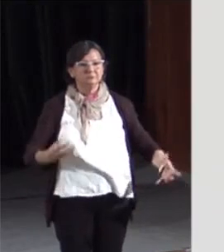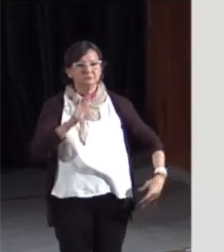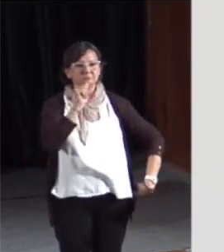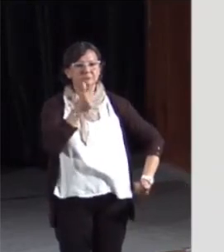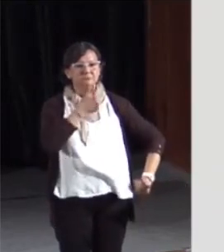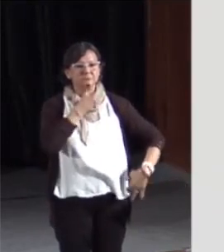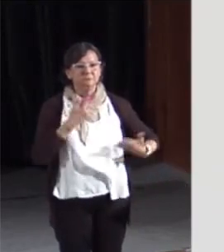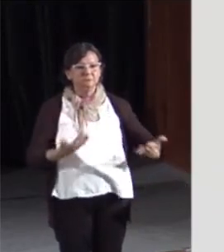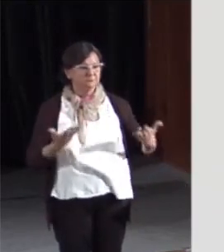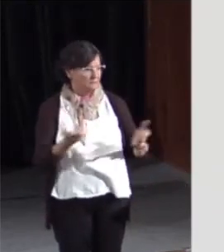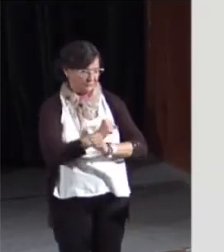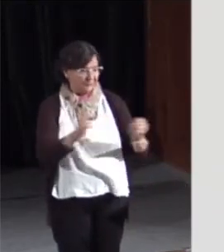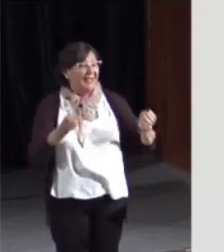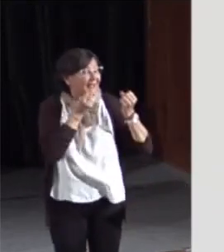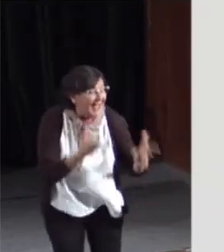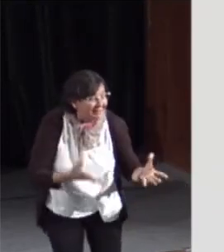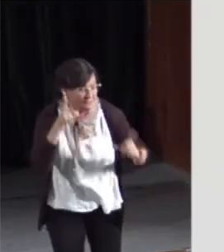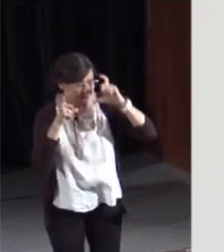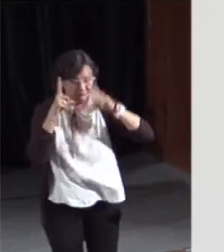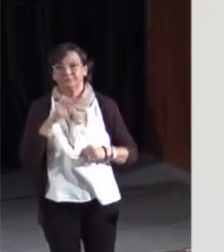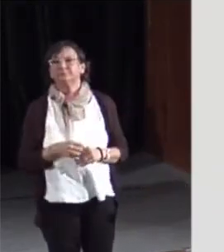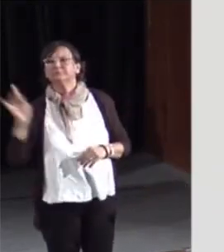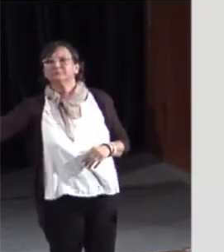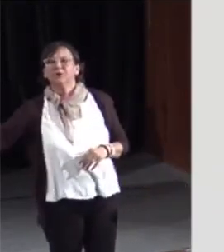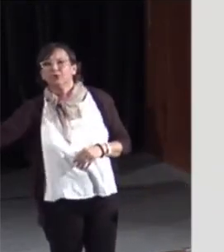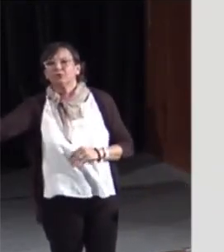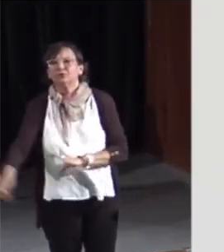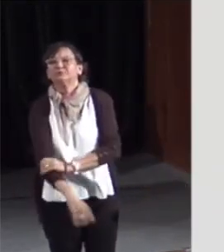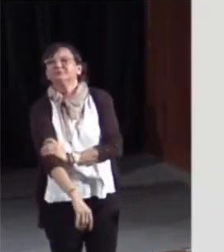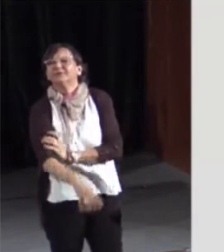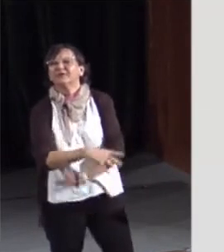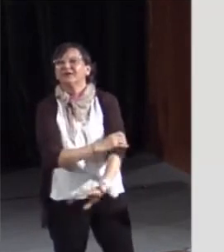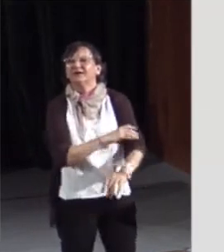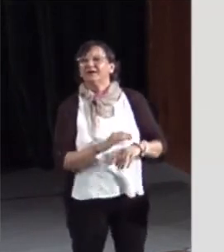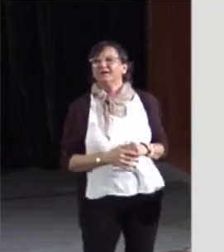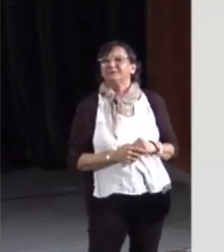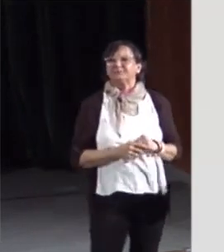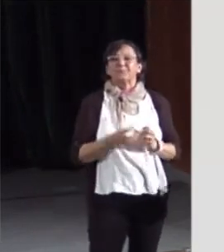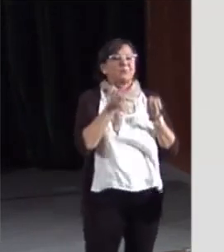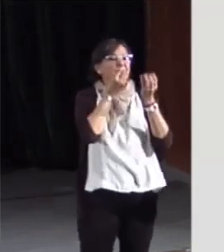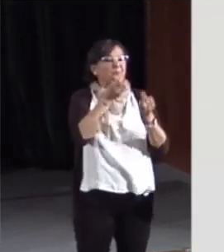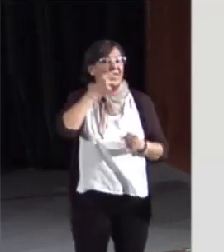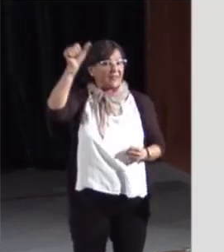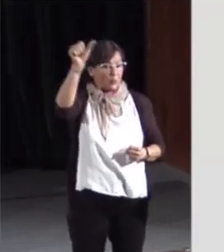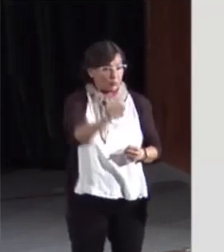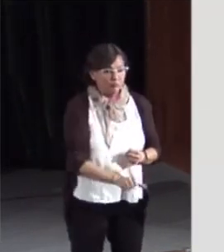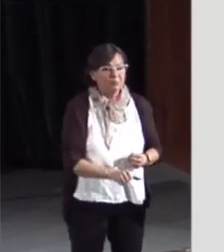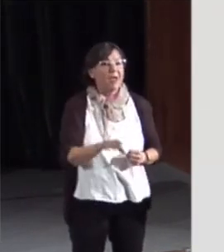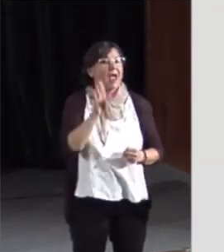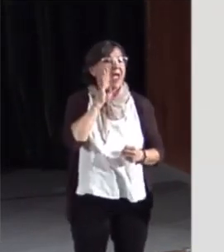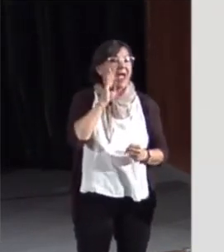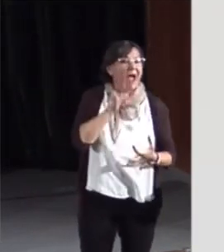No podemos hacer así, ¿qué tal estás? ¿Quién es? ¿Cómo va? Siempre va vinculado a una expresión concreta, la interrogación. En